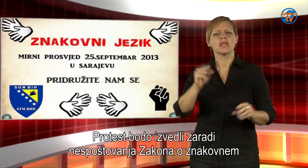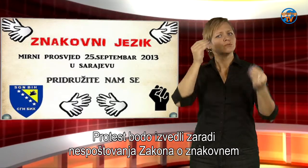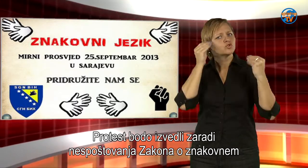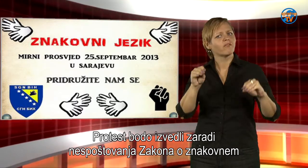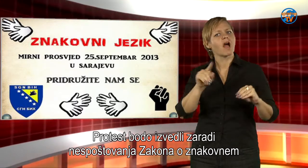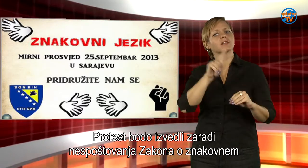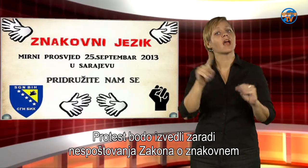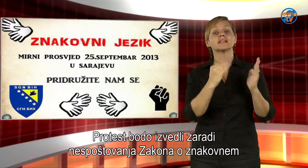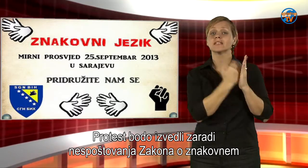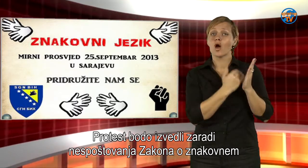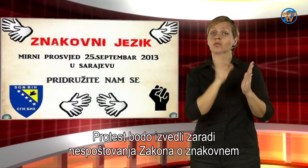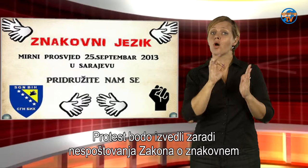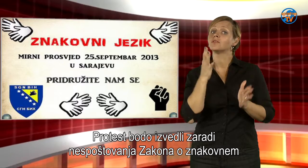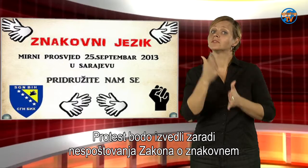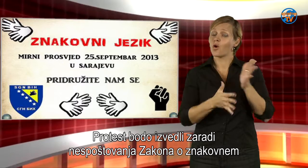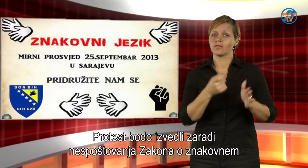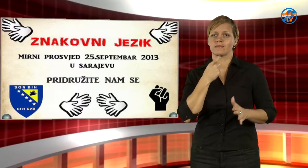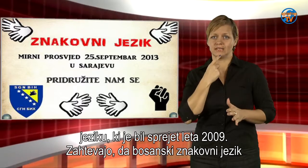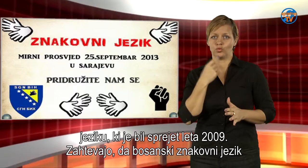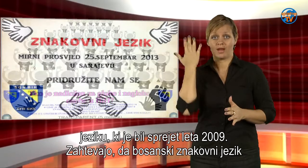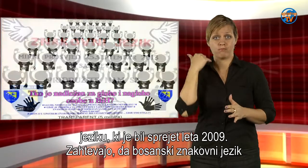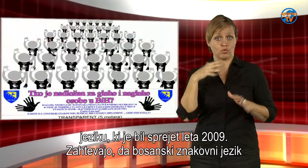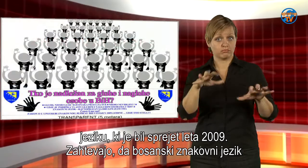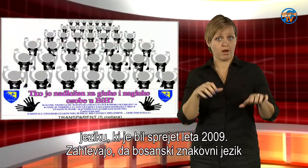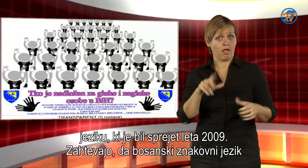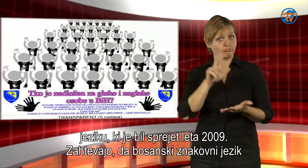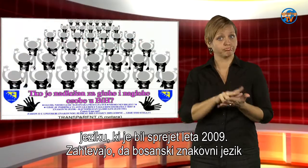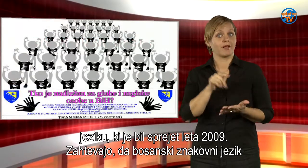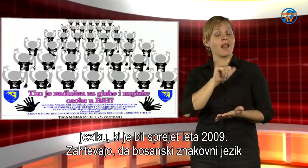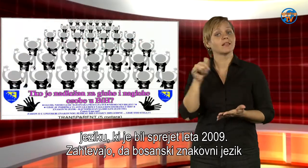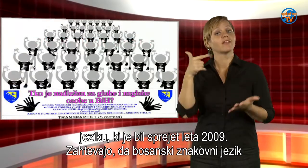nespoštovanja zakona o znakovnem jeziku, ki je bil sprejet leta 2009.